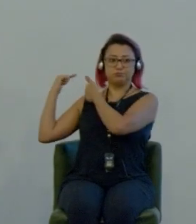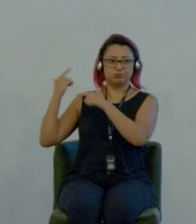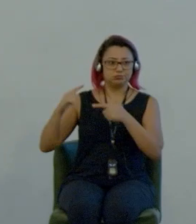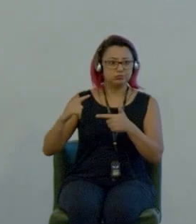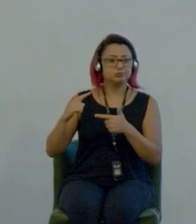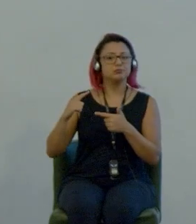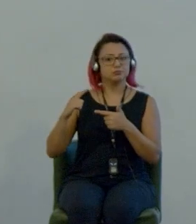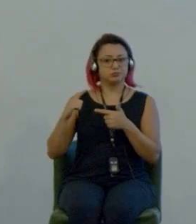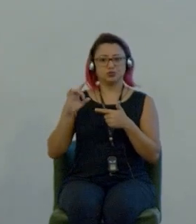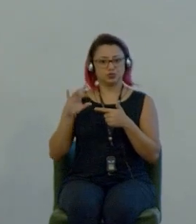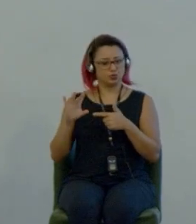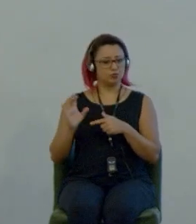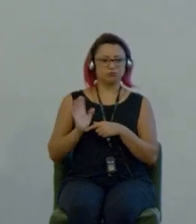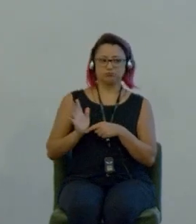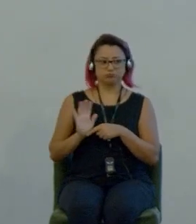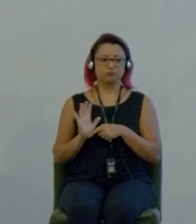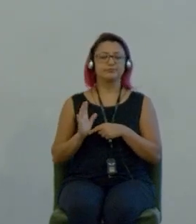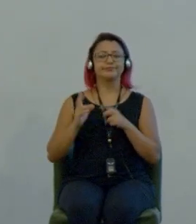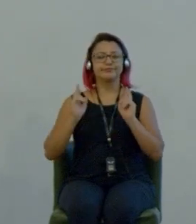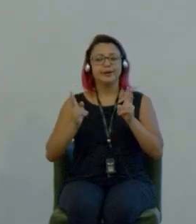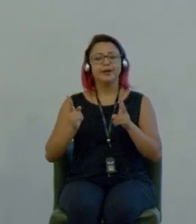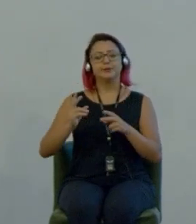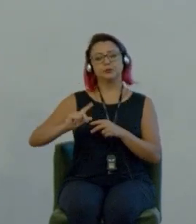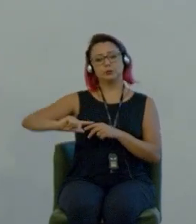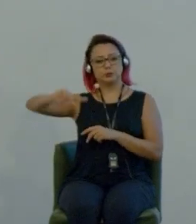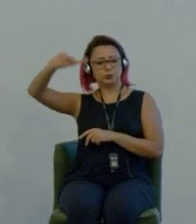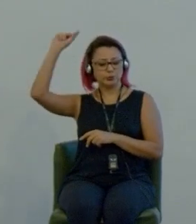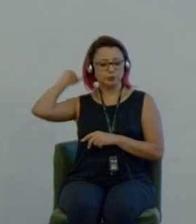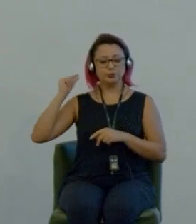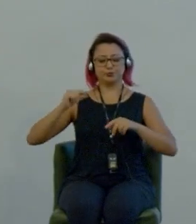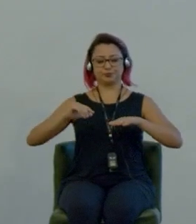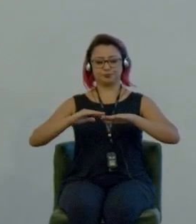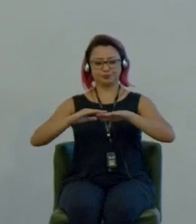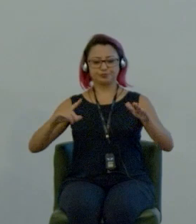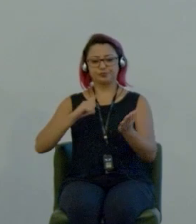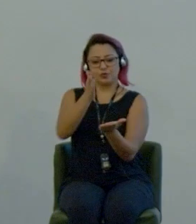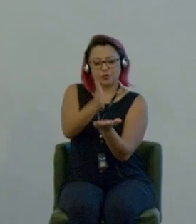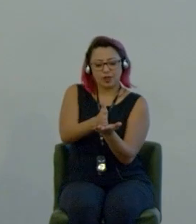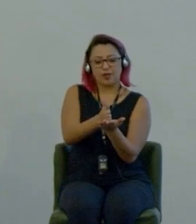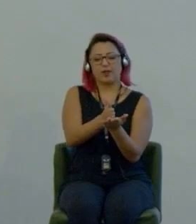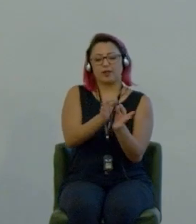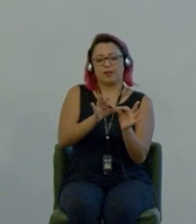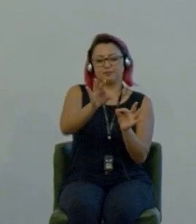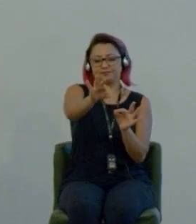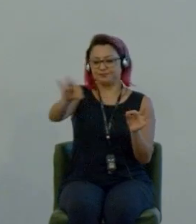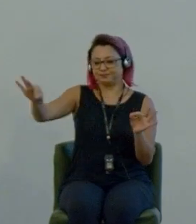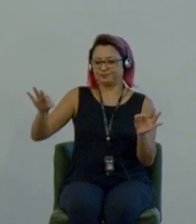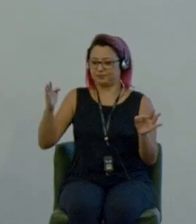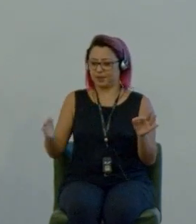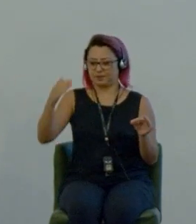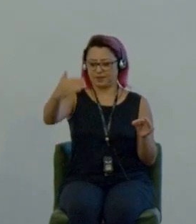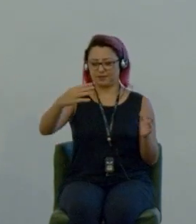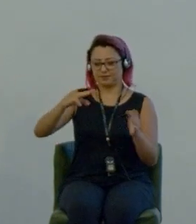westphaliennes, c'est-à-dire les cartes qui dessinent des territoires avec des frontières. Il n'y a pas que ces cartes-là. Il y a d'autres types de cartes, des